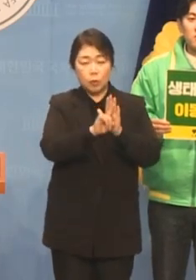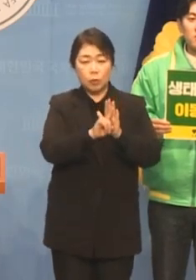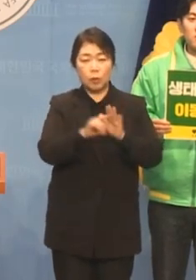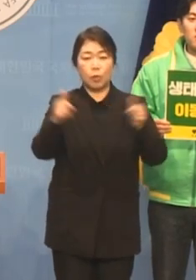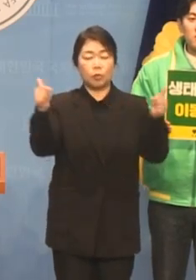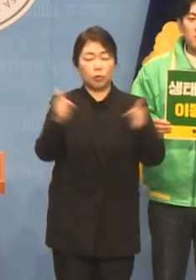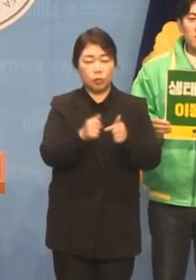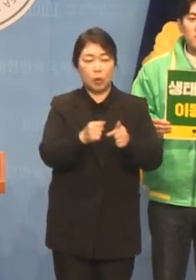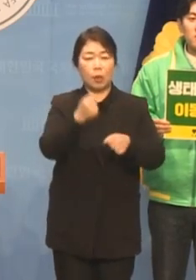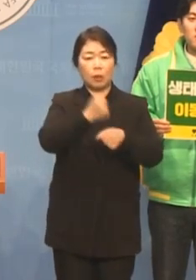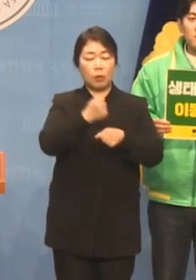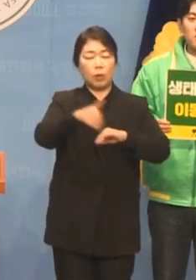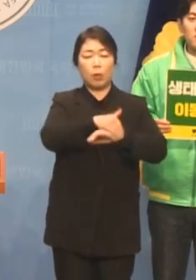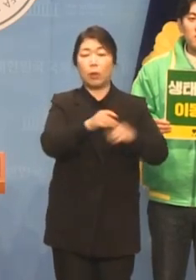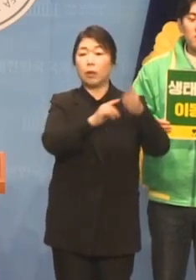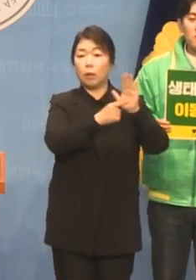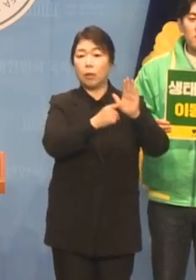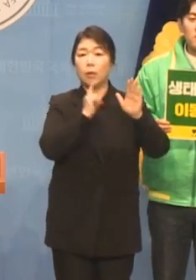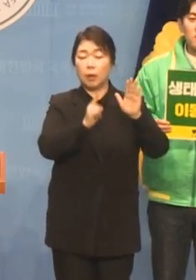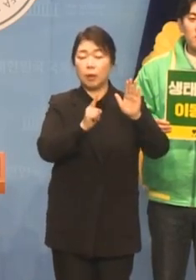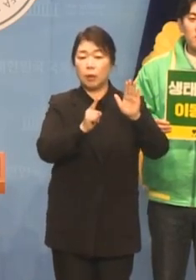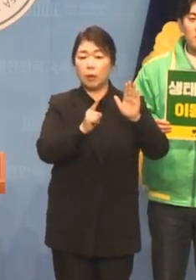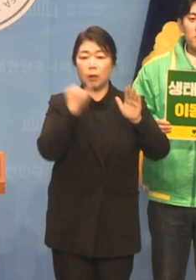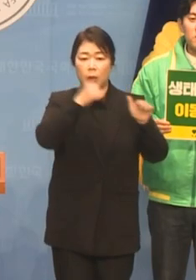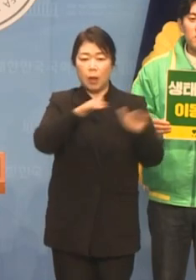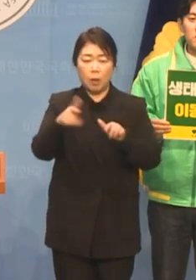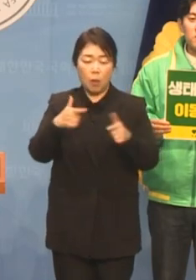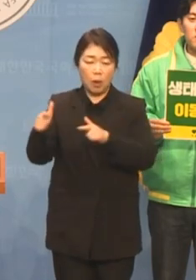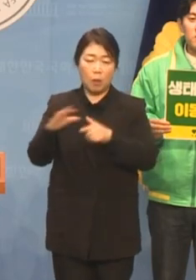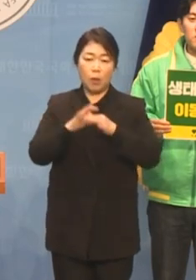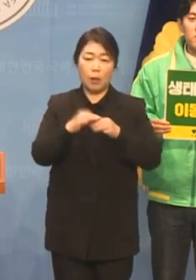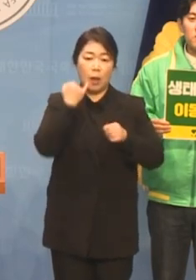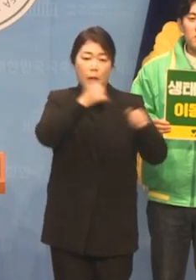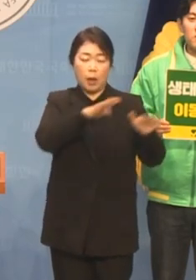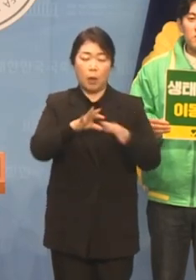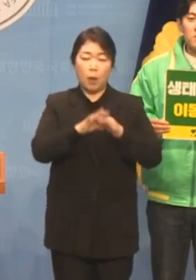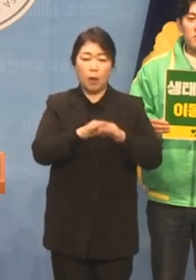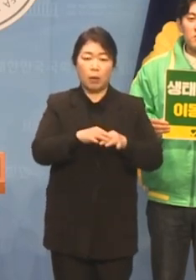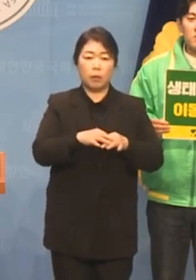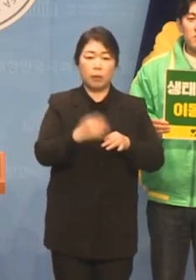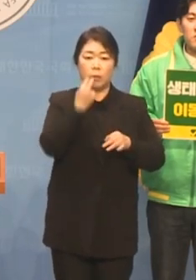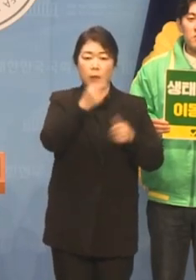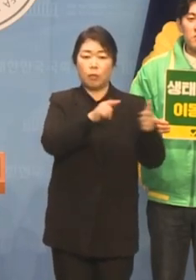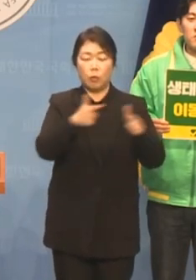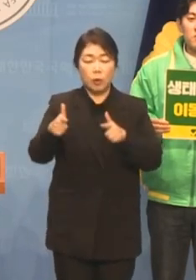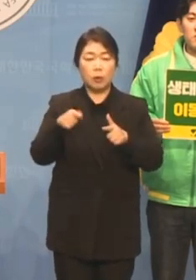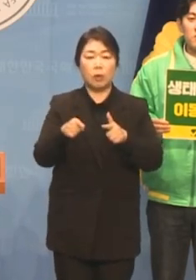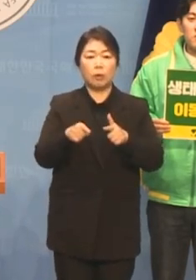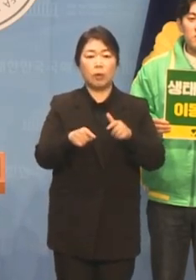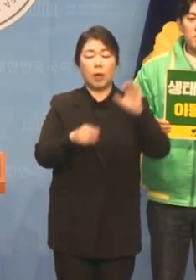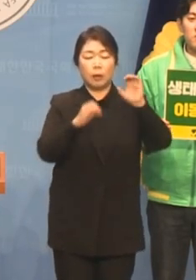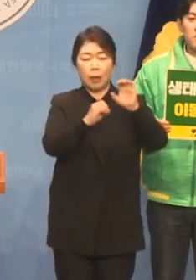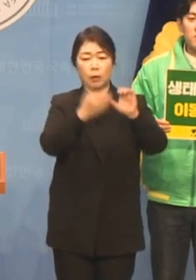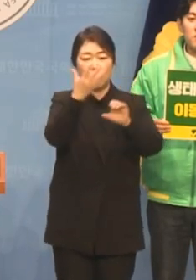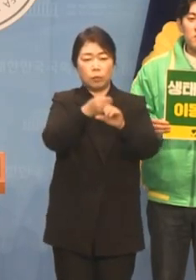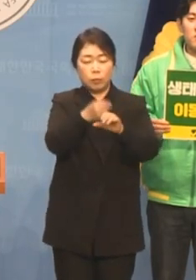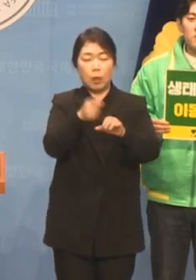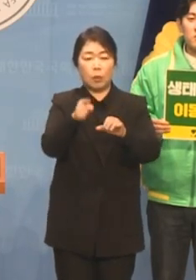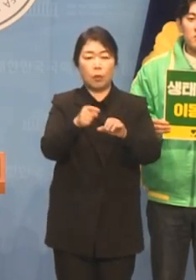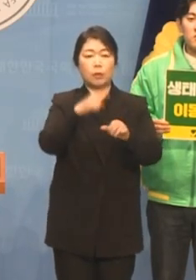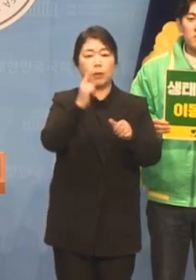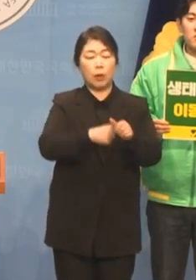추진 전략을 마련했습니다 해양생물 등 해양 생태계를 탄소 흡수원으로 활용하여 기후위기에 대응한다는